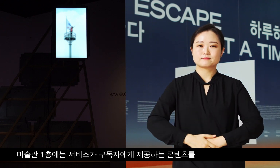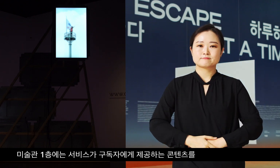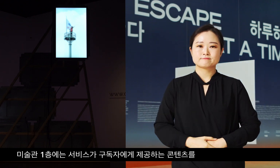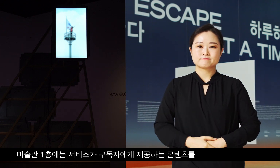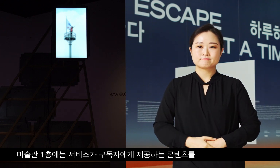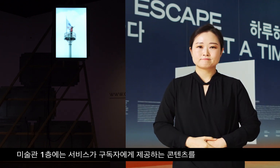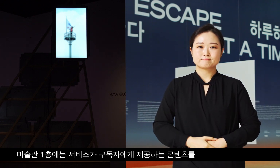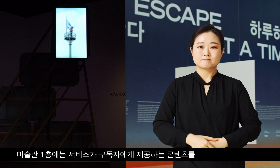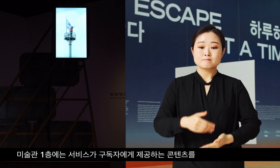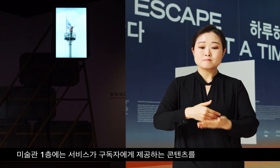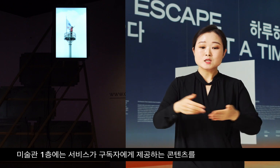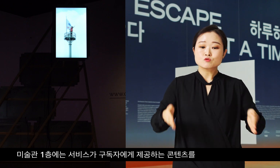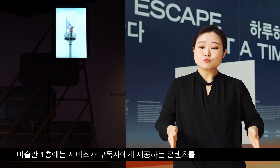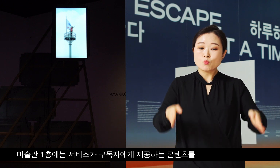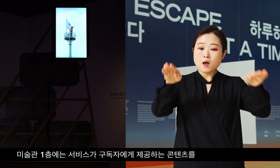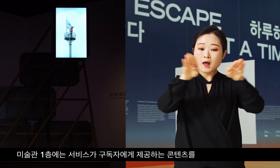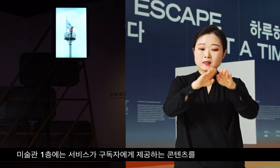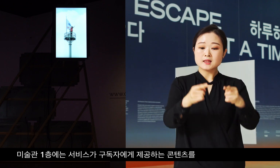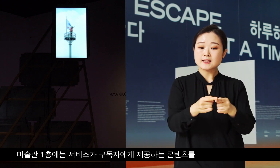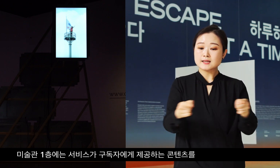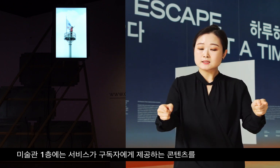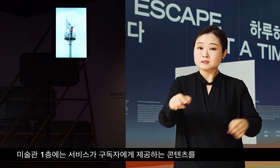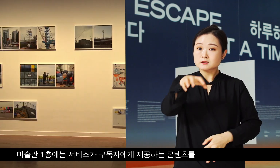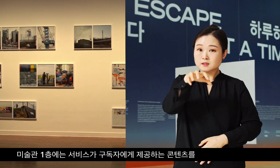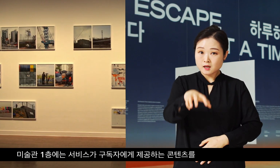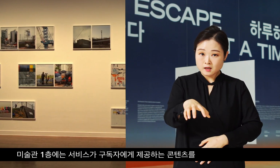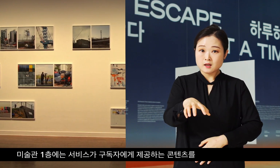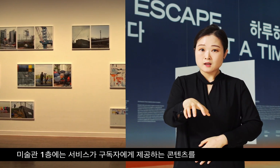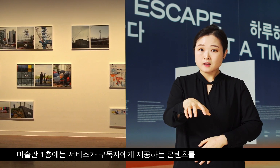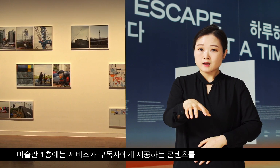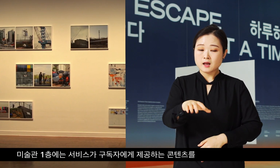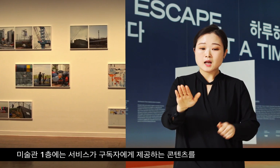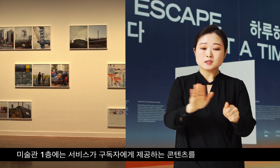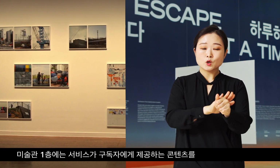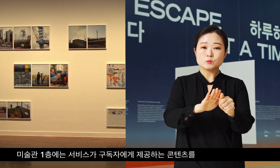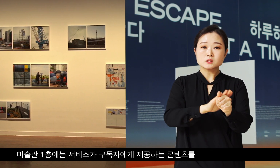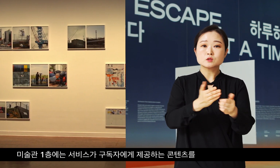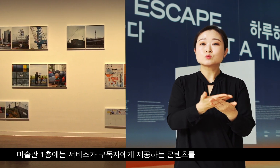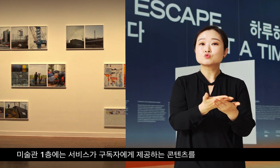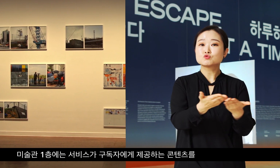미술관 1층에는 서비스가 구독자에게 제공하는 콘텐츠를